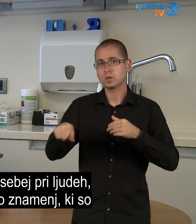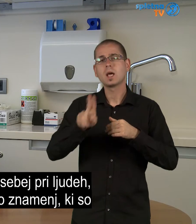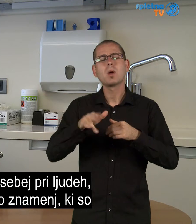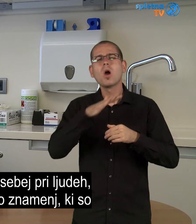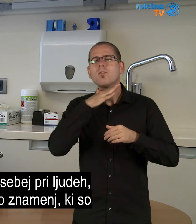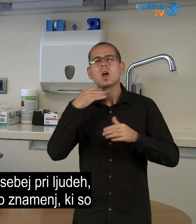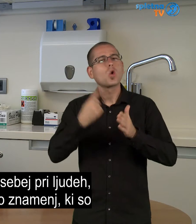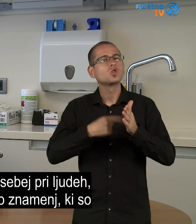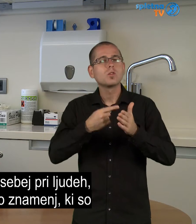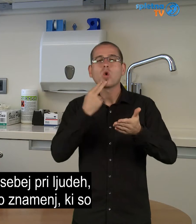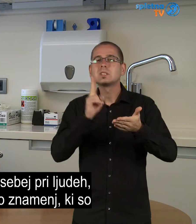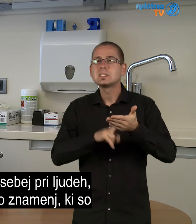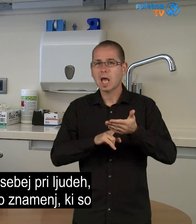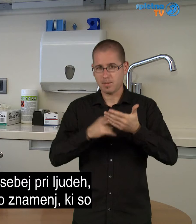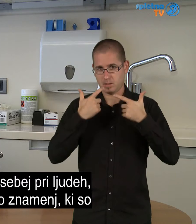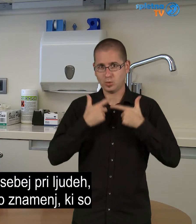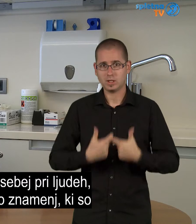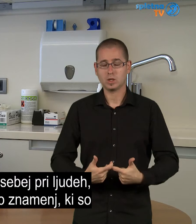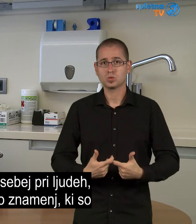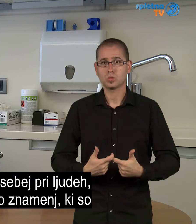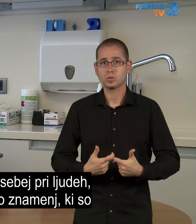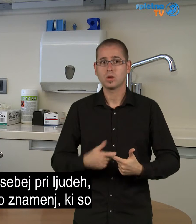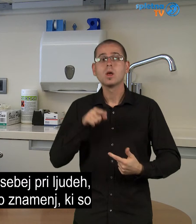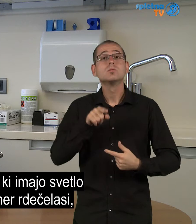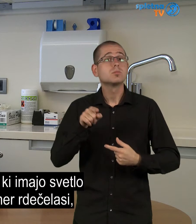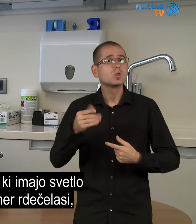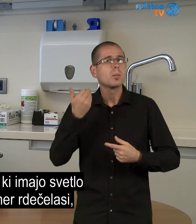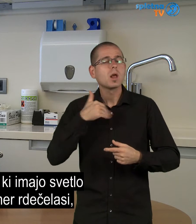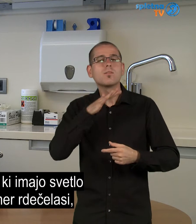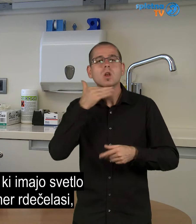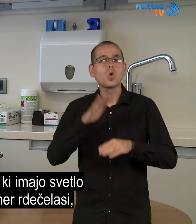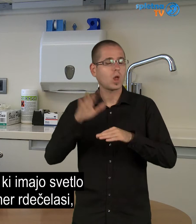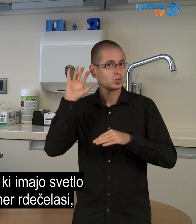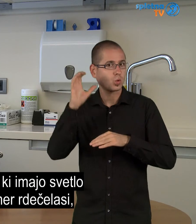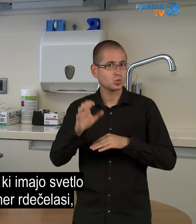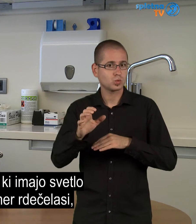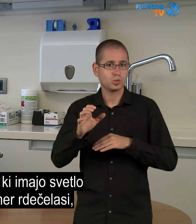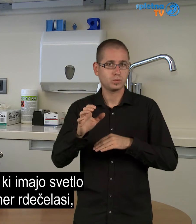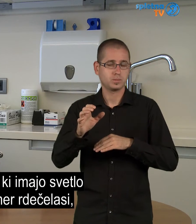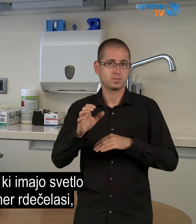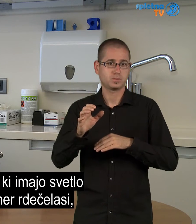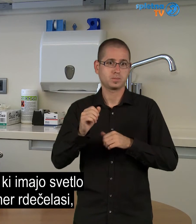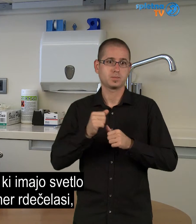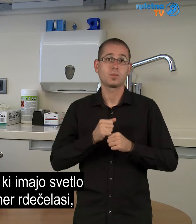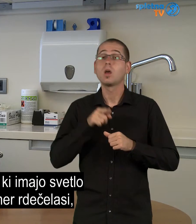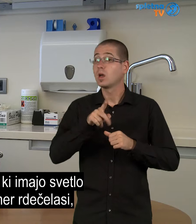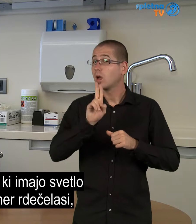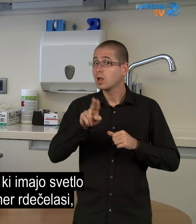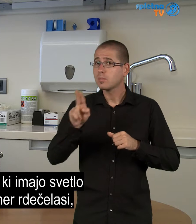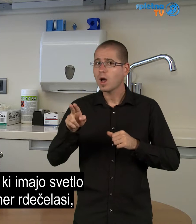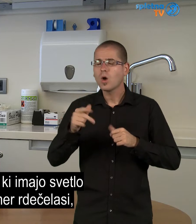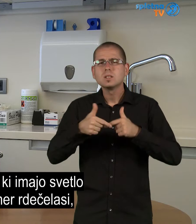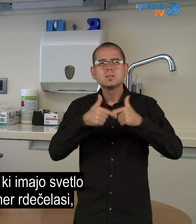imajo veliko število znamenj, ki so bili dosti na soncu, ki